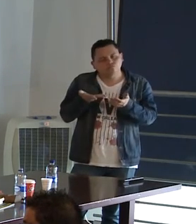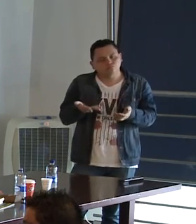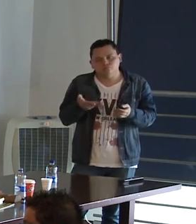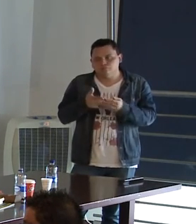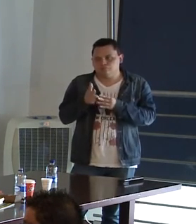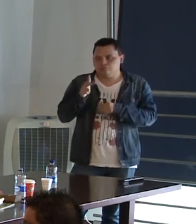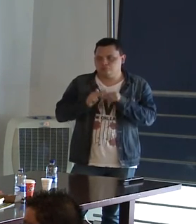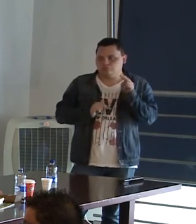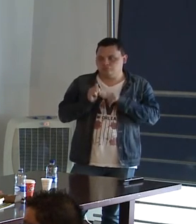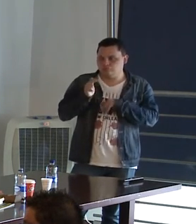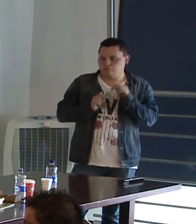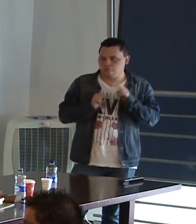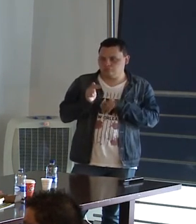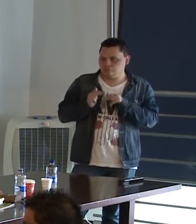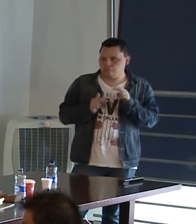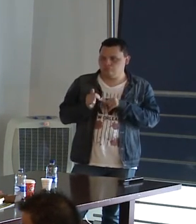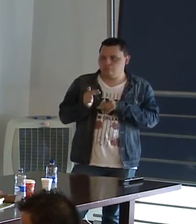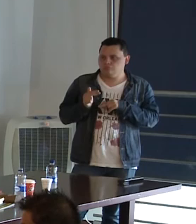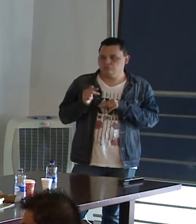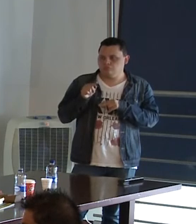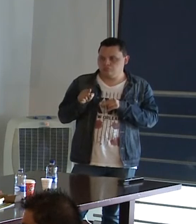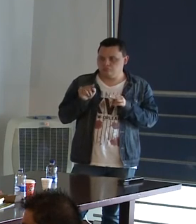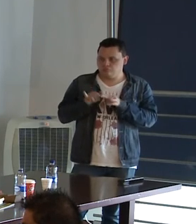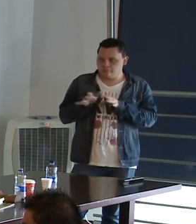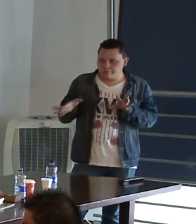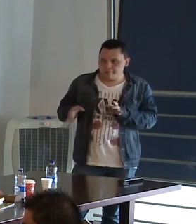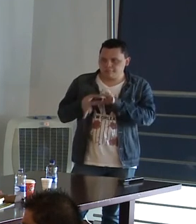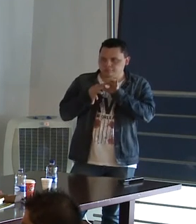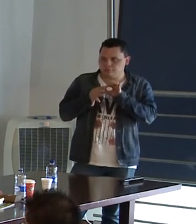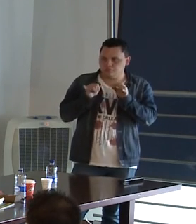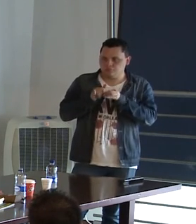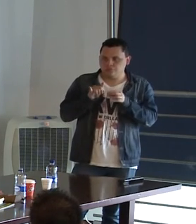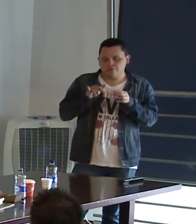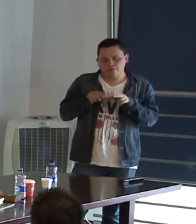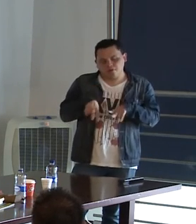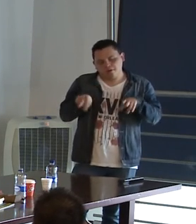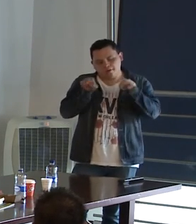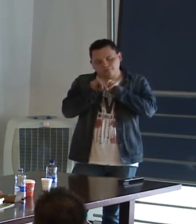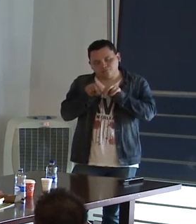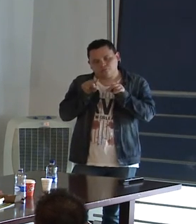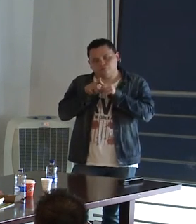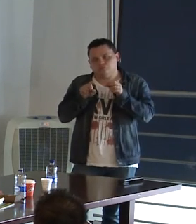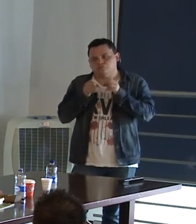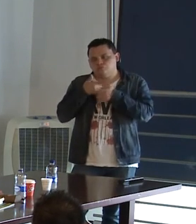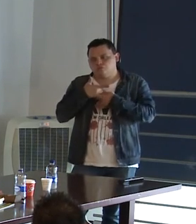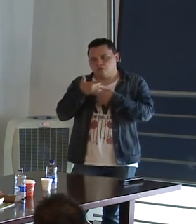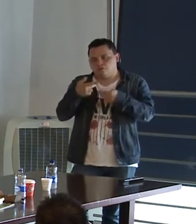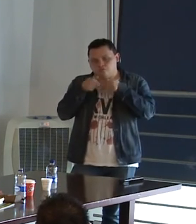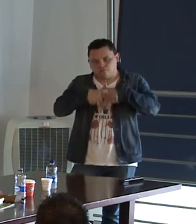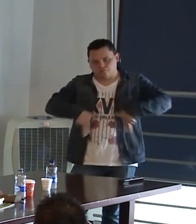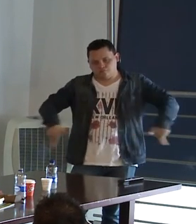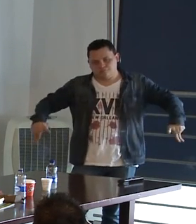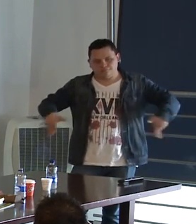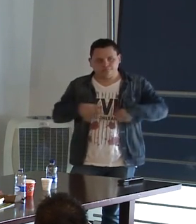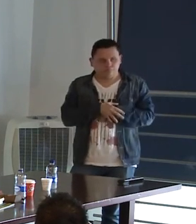a la construcción de vínculos sociales solidarios.